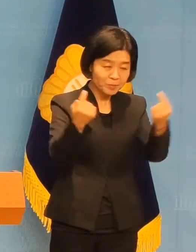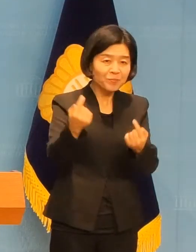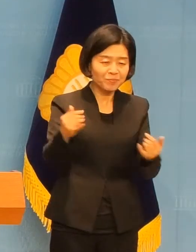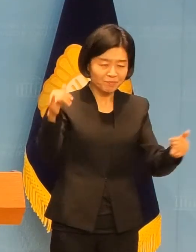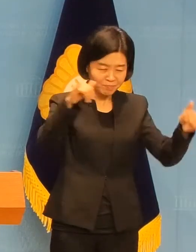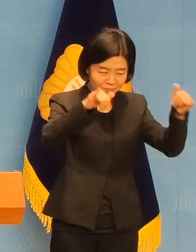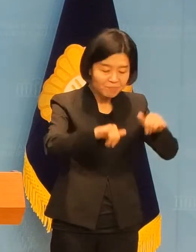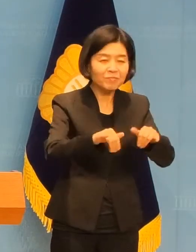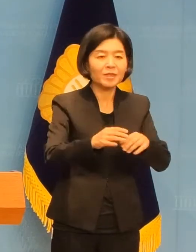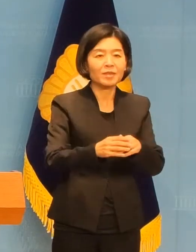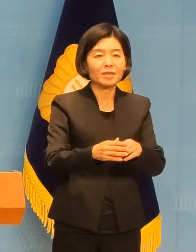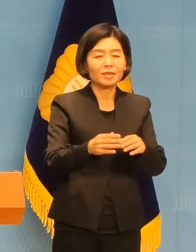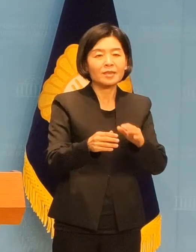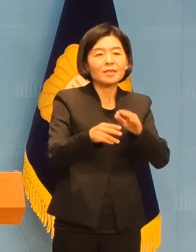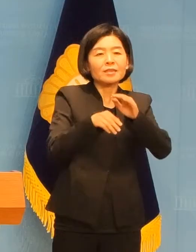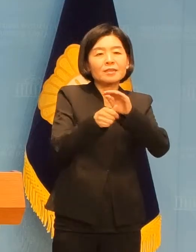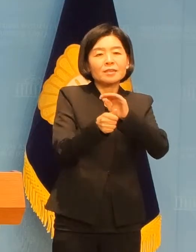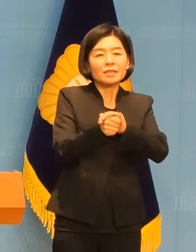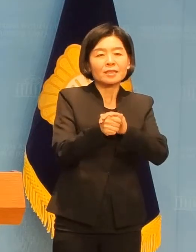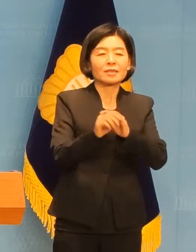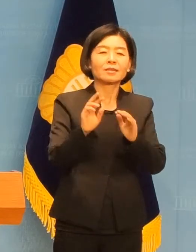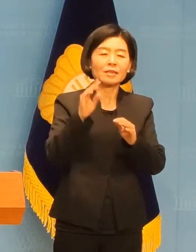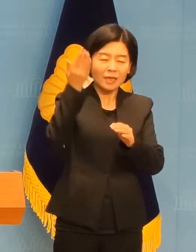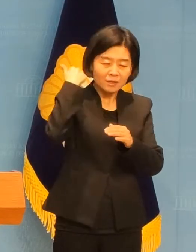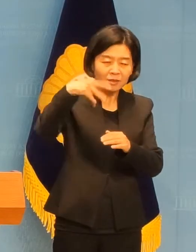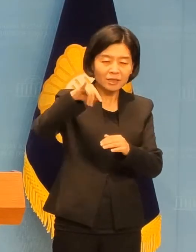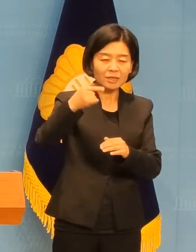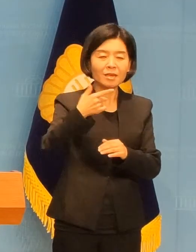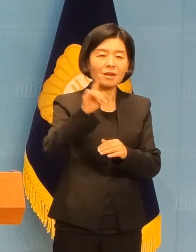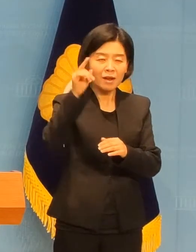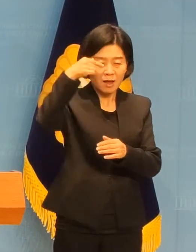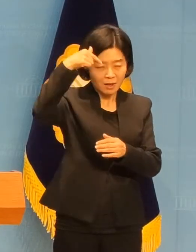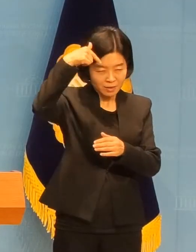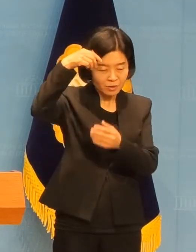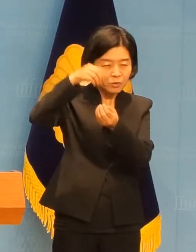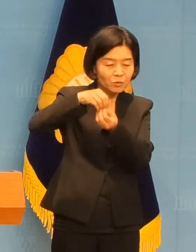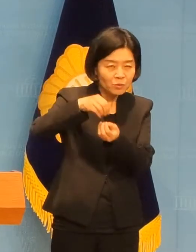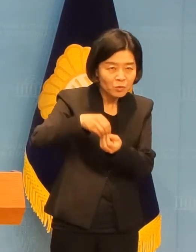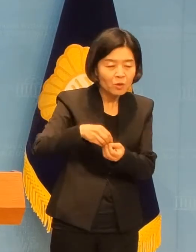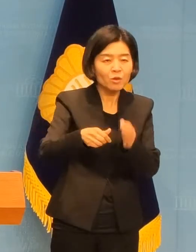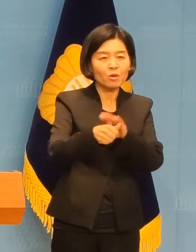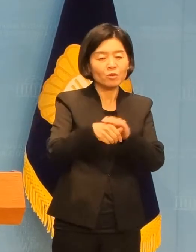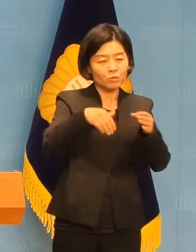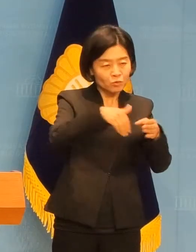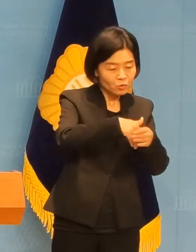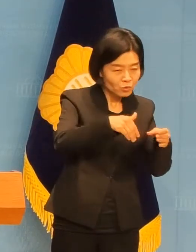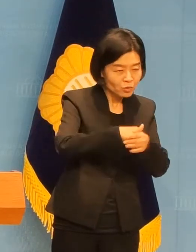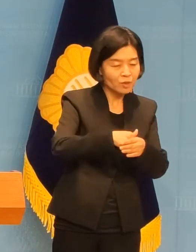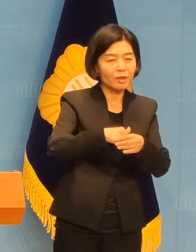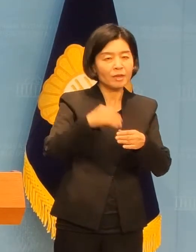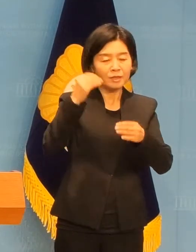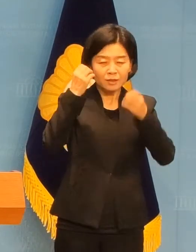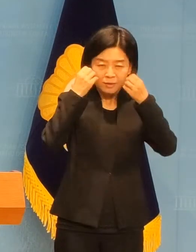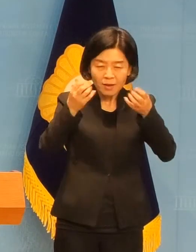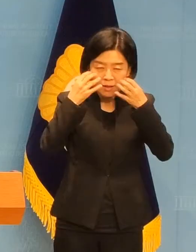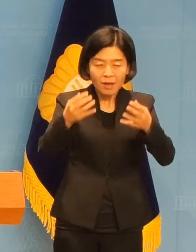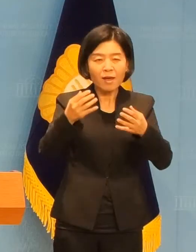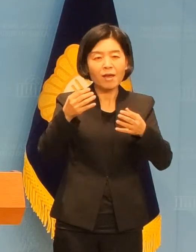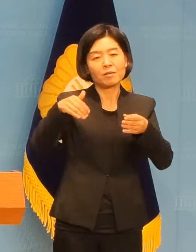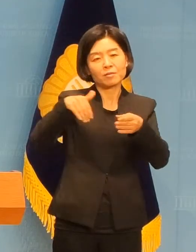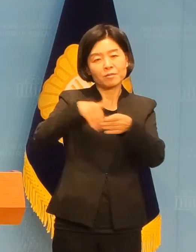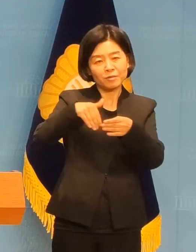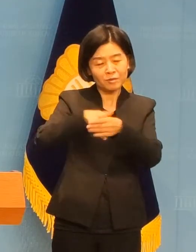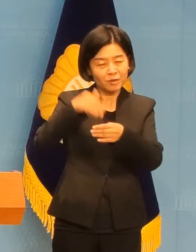깃든 경주의 문화 유적과 예술, 그리고 첨단 K콘텐츠가 어우러진 조화로운 모습에